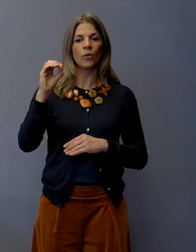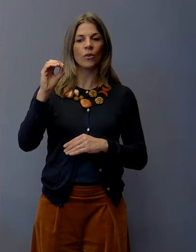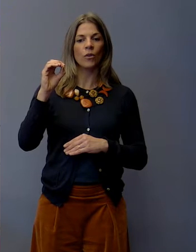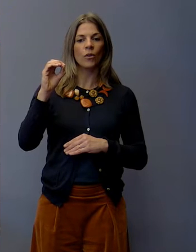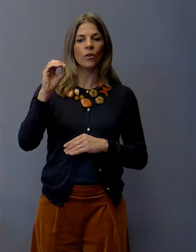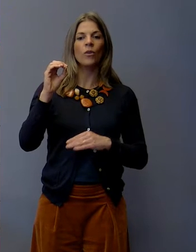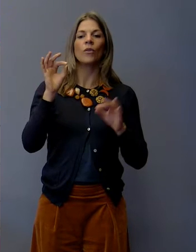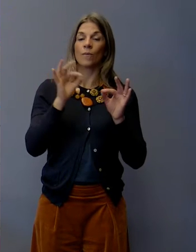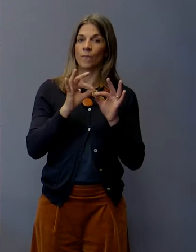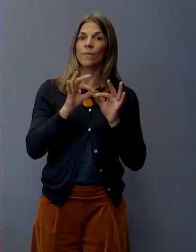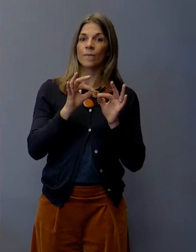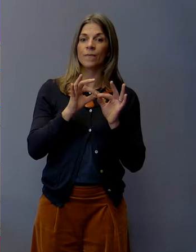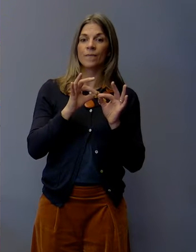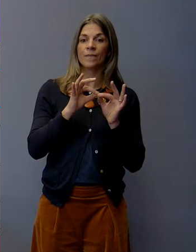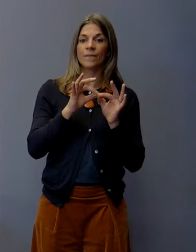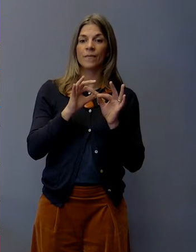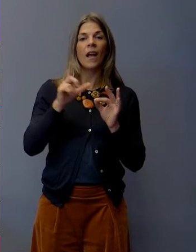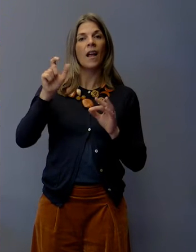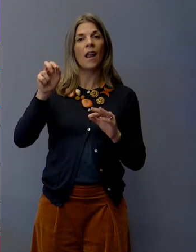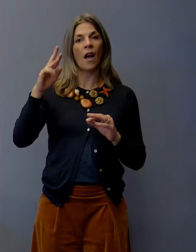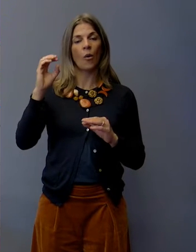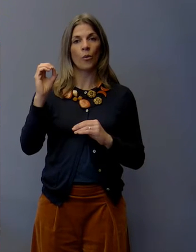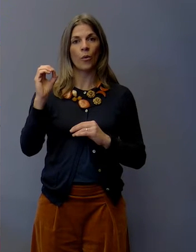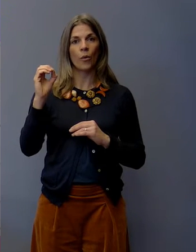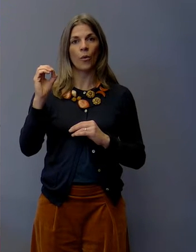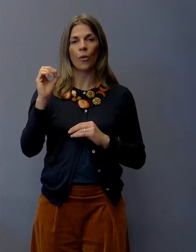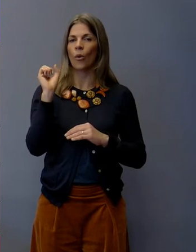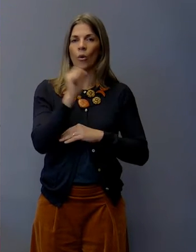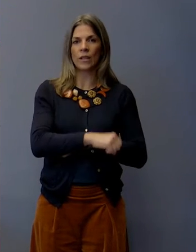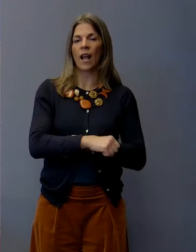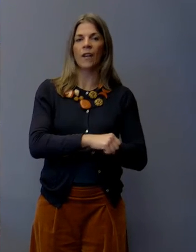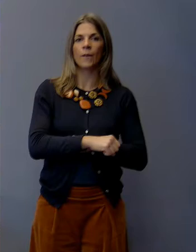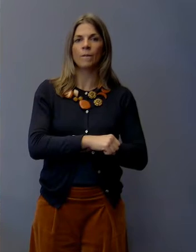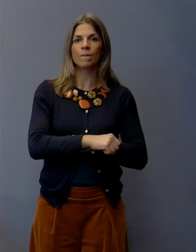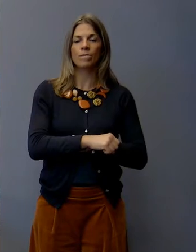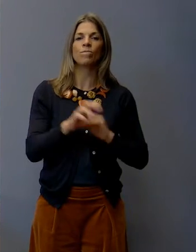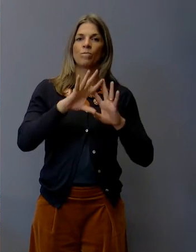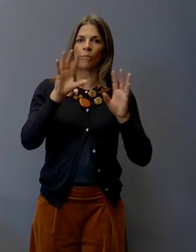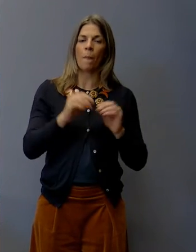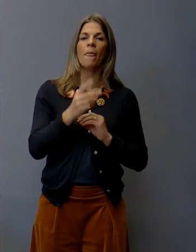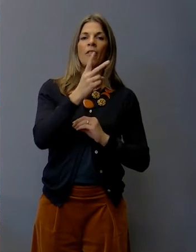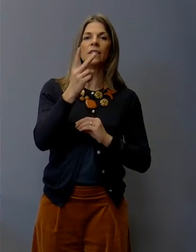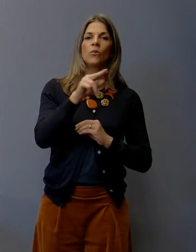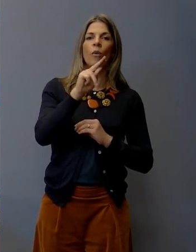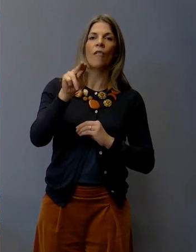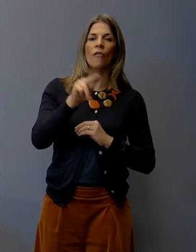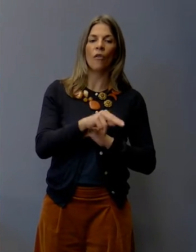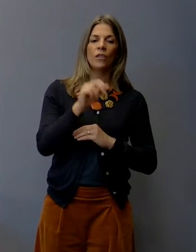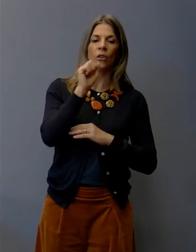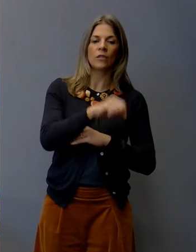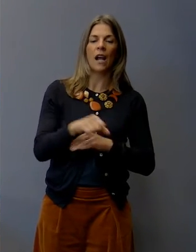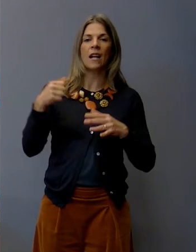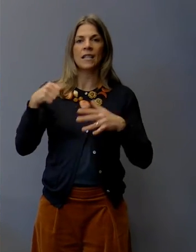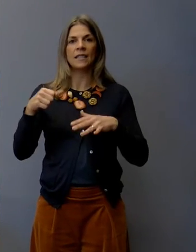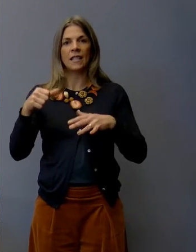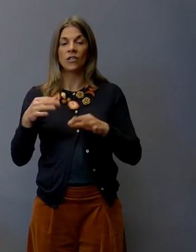favorevole consigliera lauro 22 voti contrari 16 favorevoli il consiglio